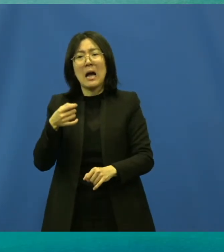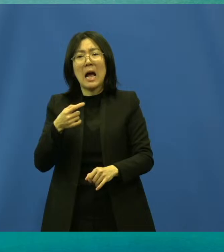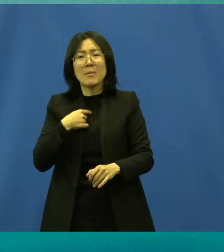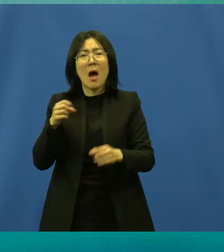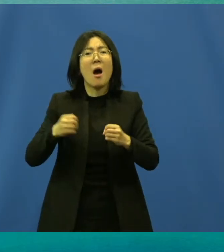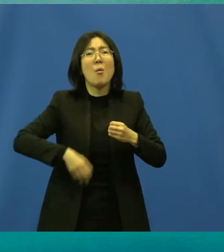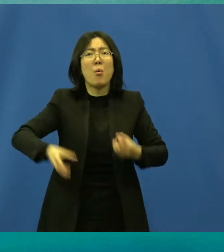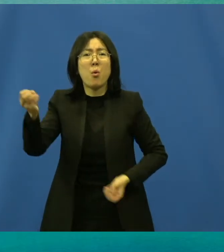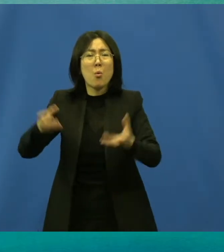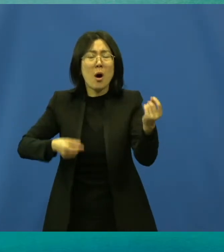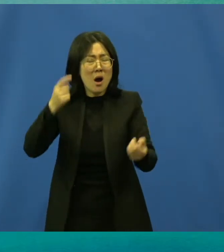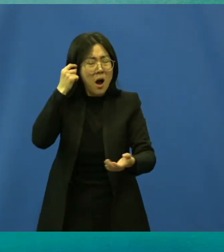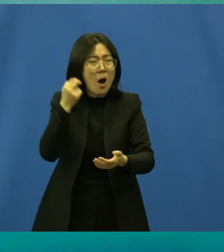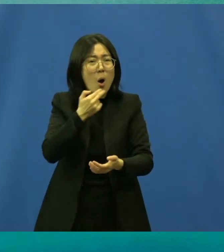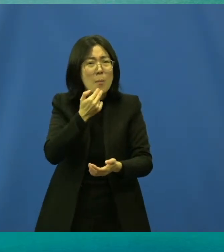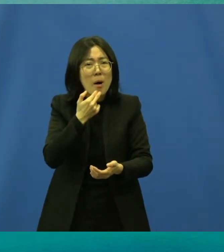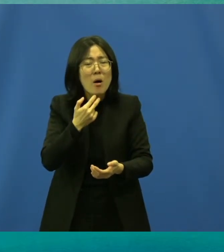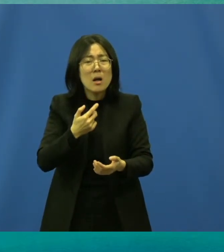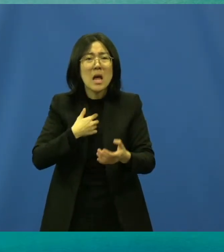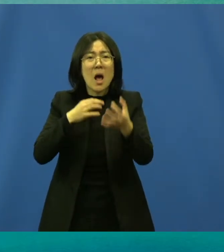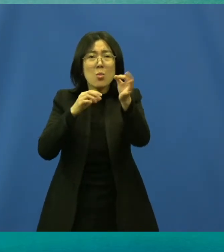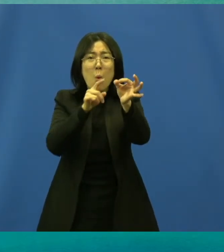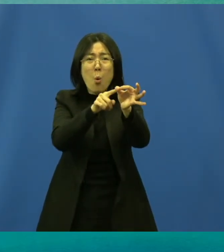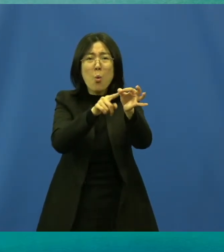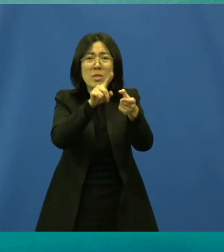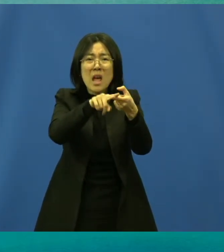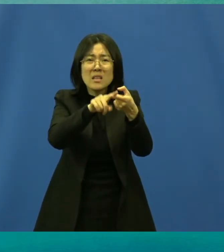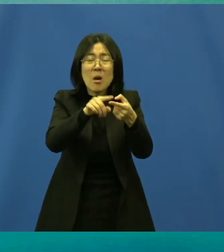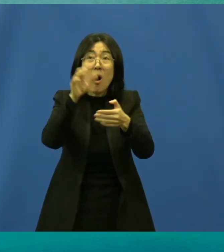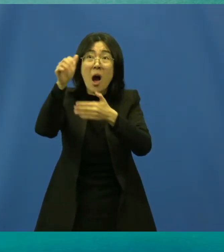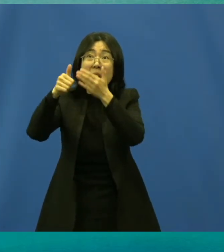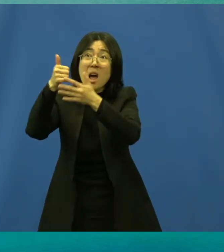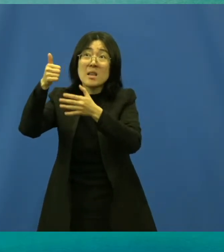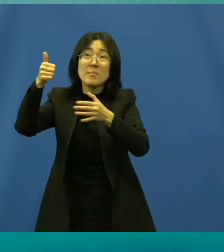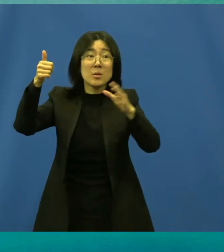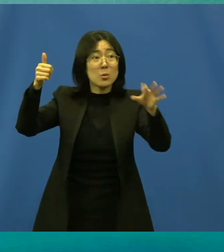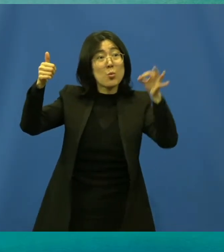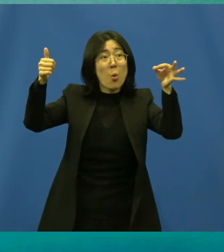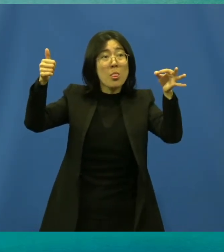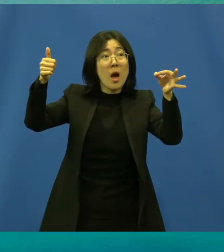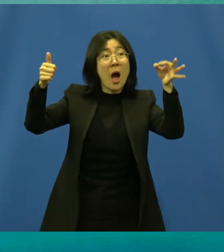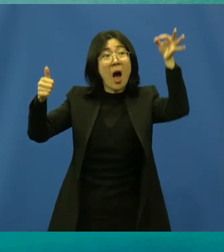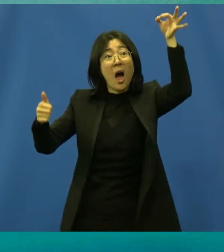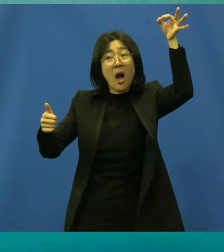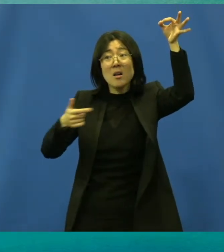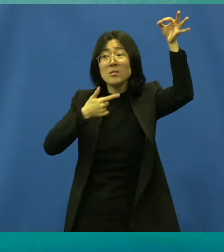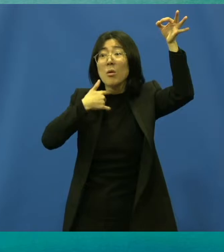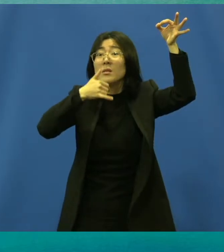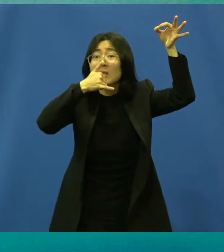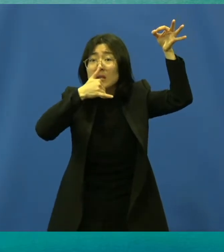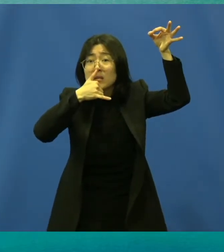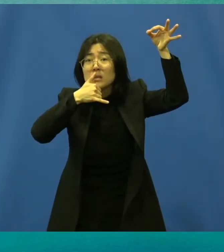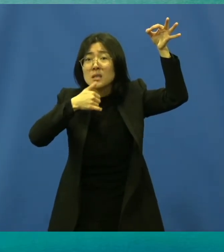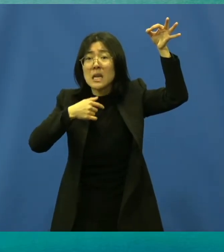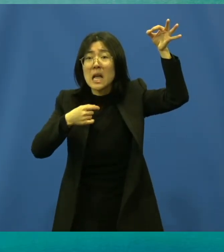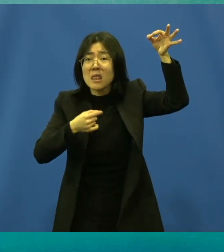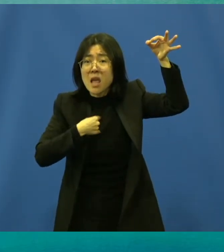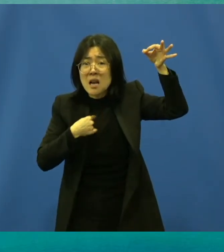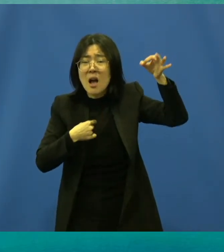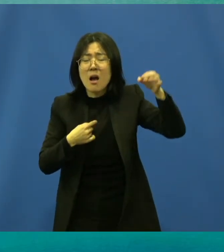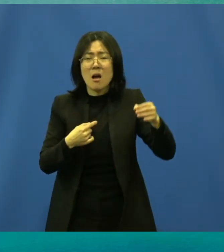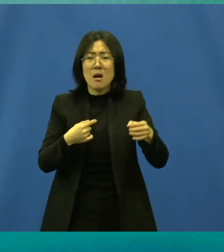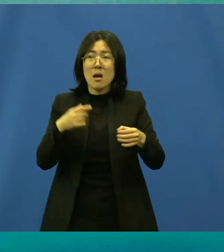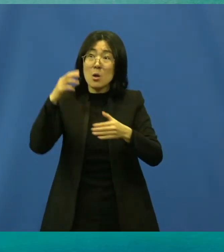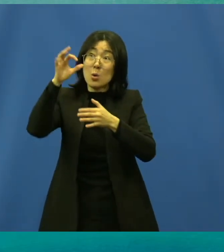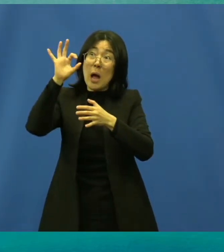사용하고 있는지, 물질에 대한 나의 태도는 어떤 것인지, 나에게 물질을 주시면 내가 감당할 수 있는 능력이 있는